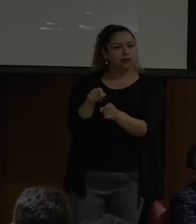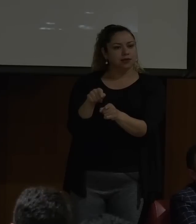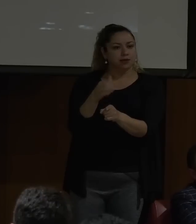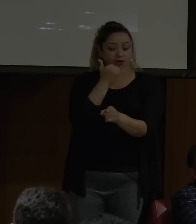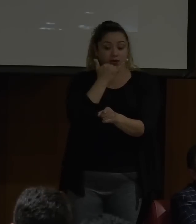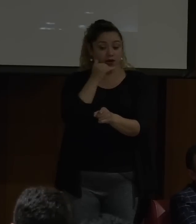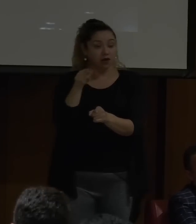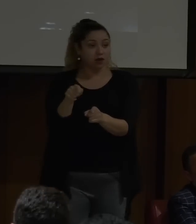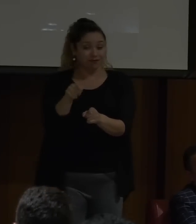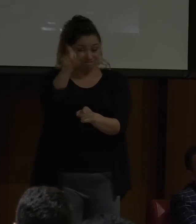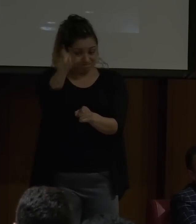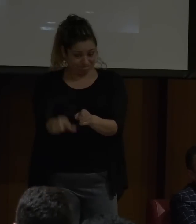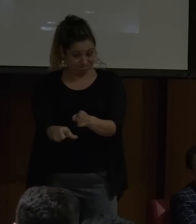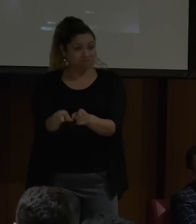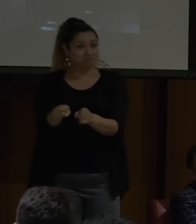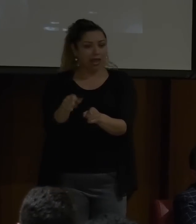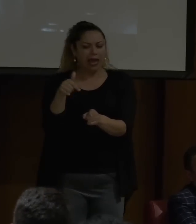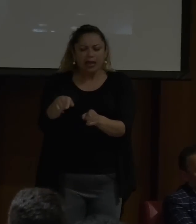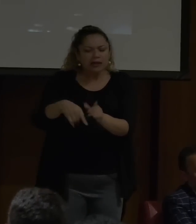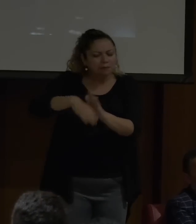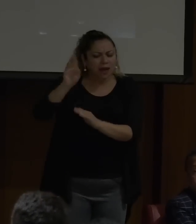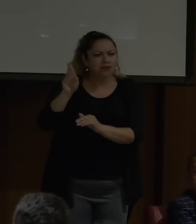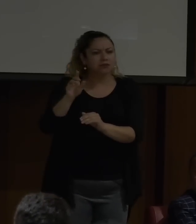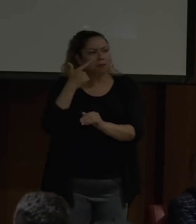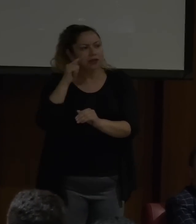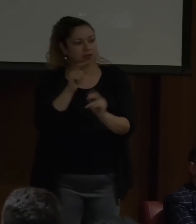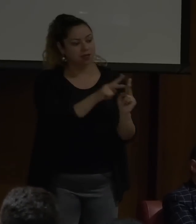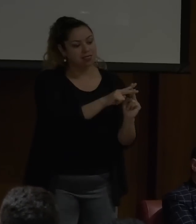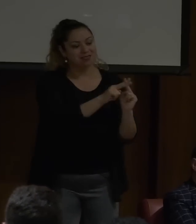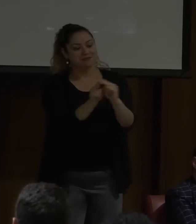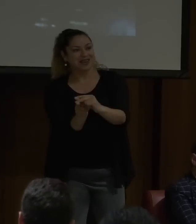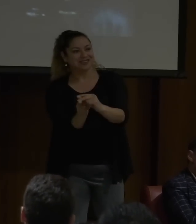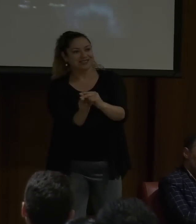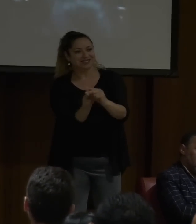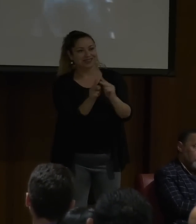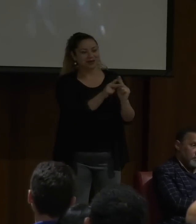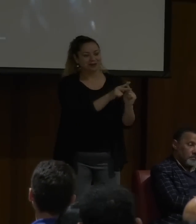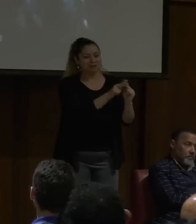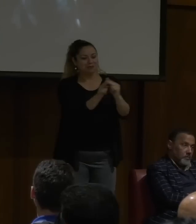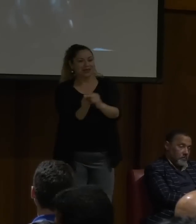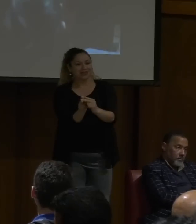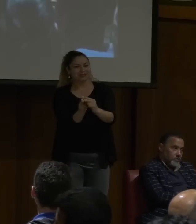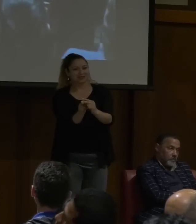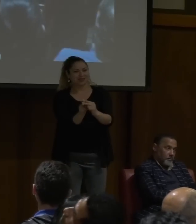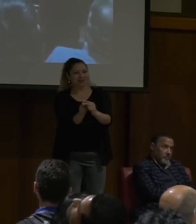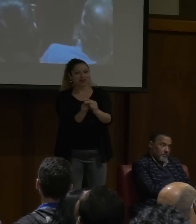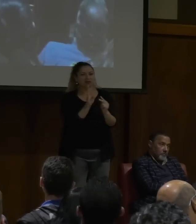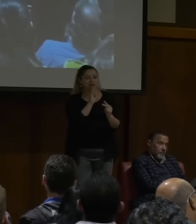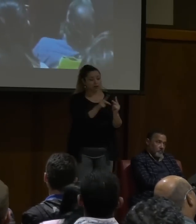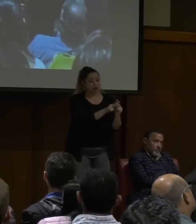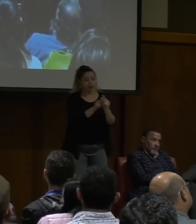¿Por qué? Porque Escalona tomó prestado la melodía de la brasilera, es de su